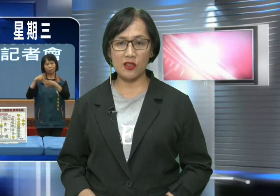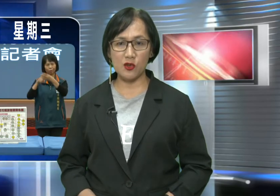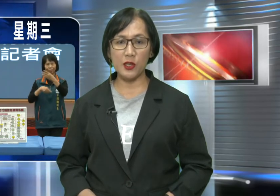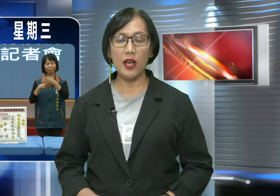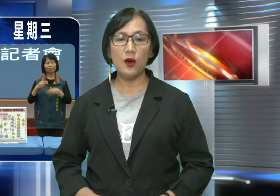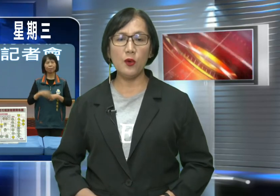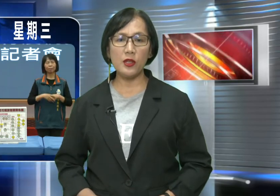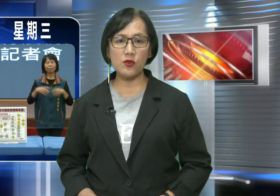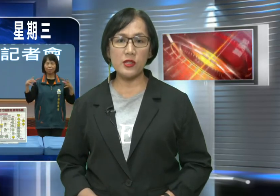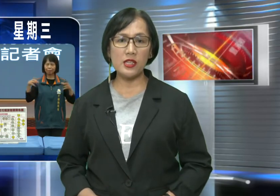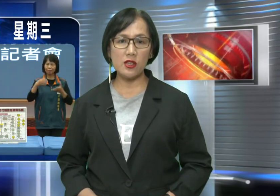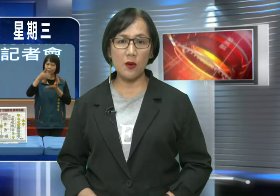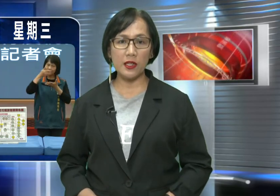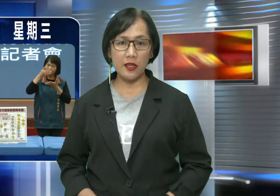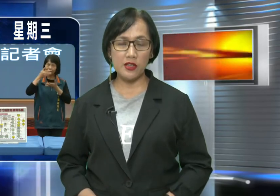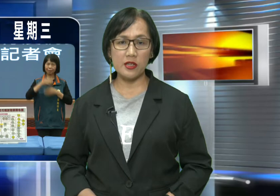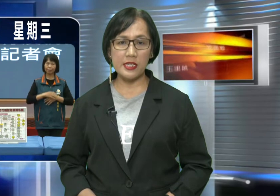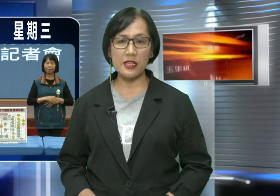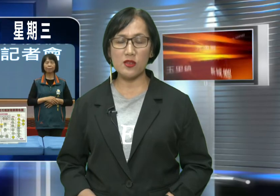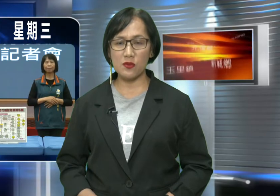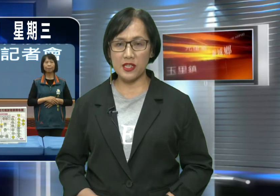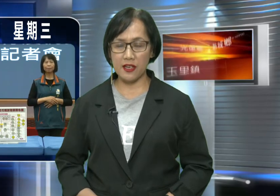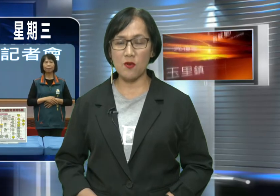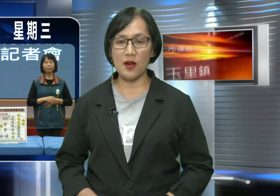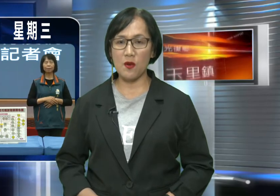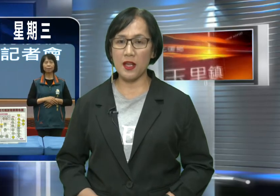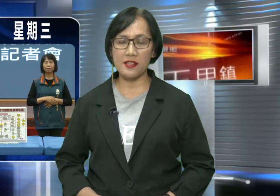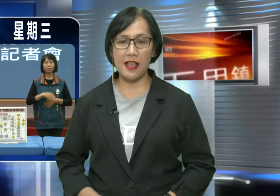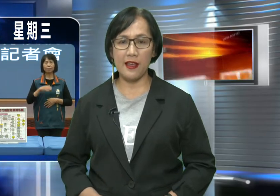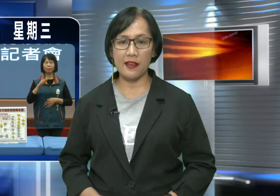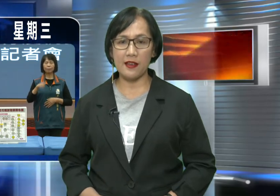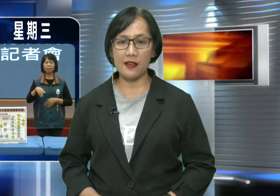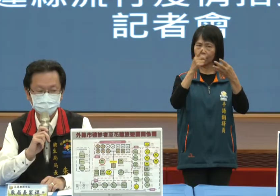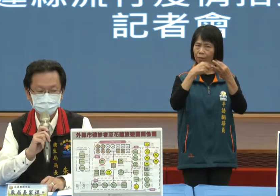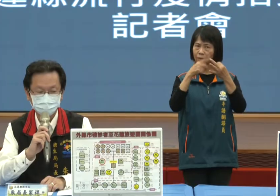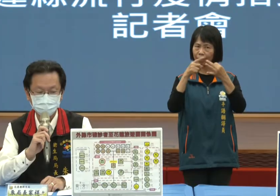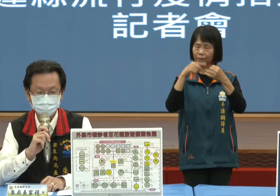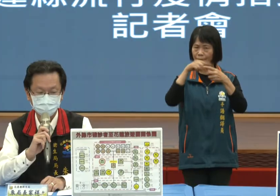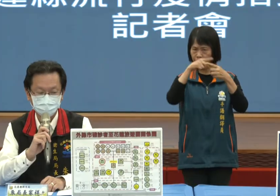胞简讯，呼吁足迹重叠者尽速前往快筛。